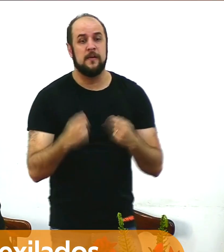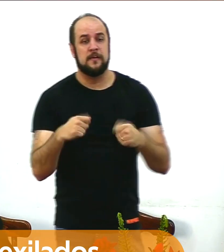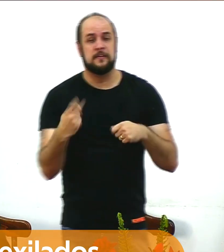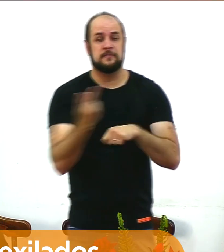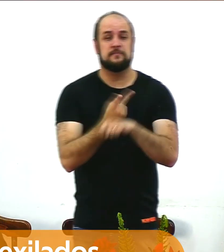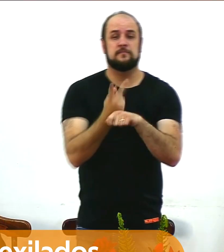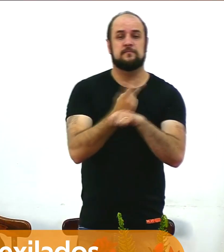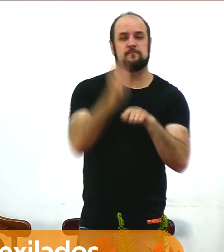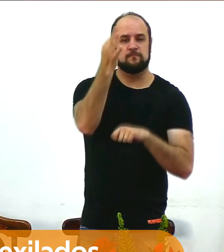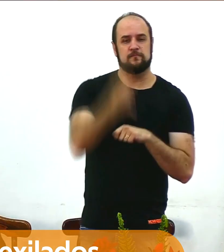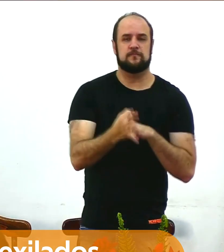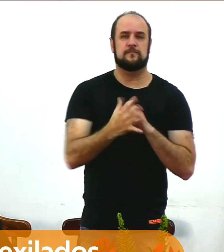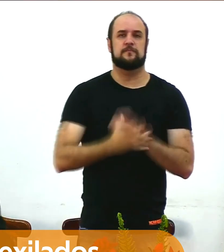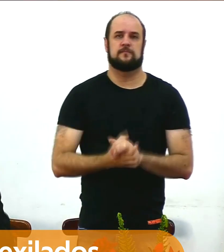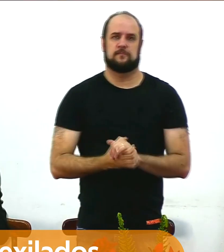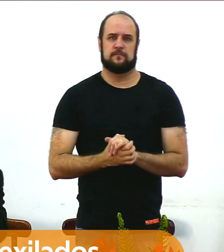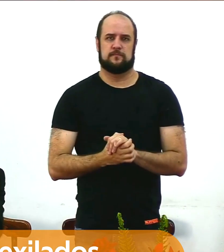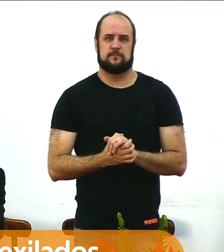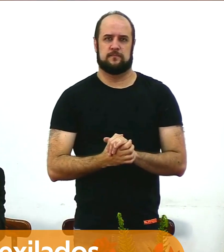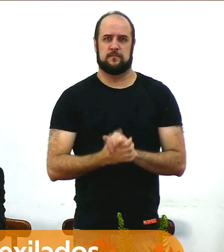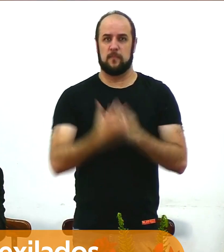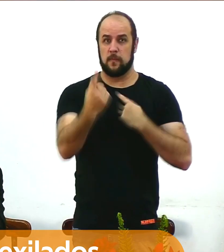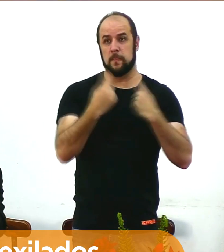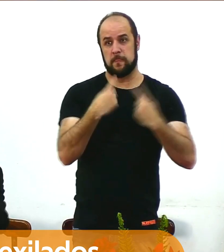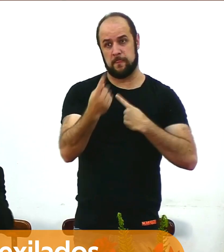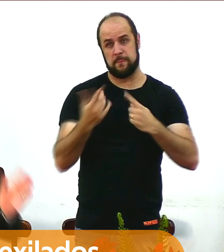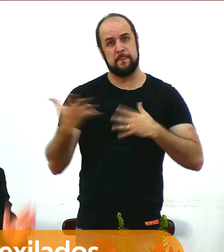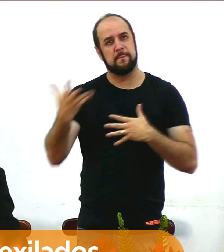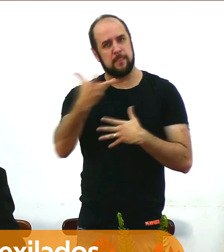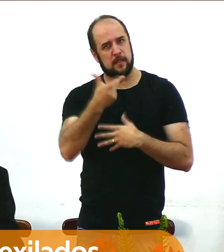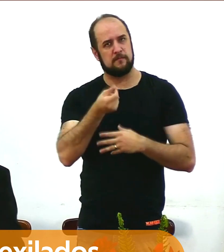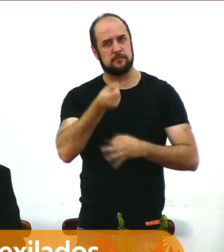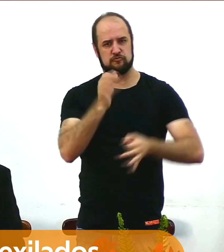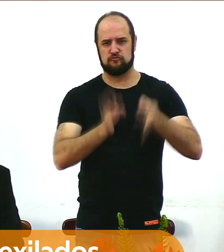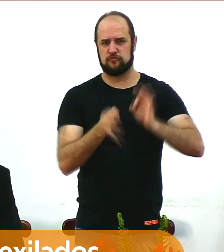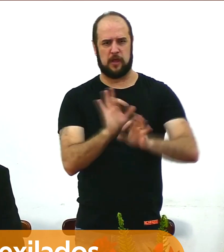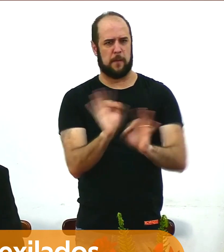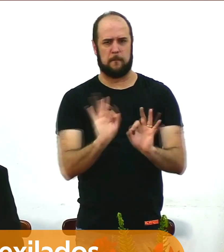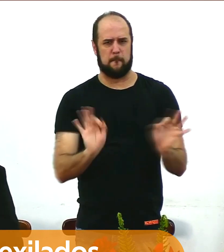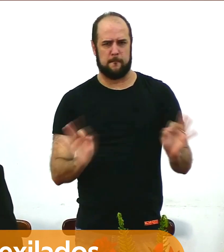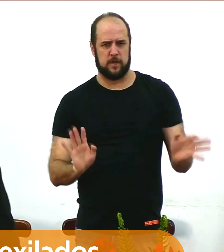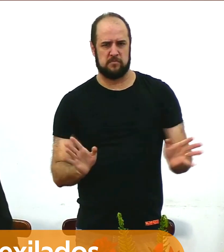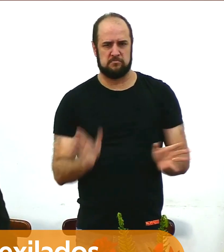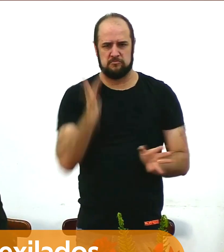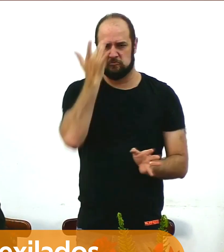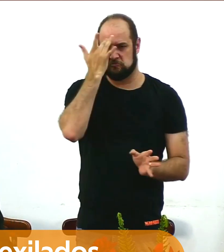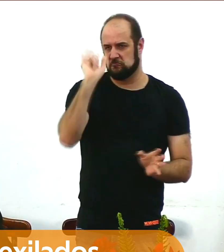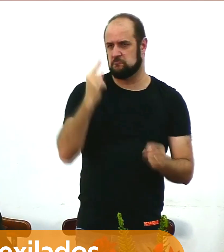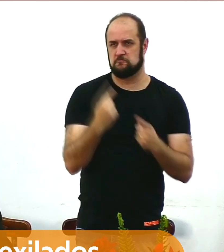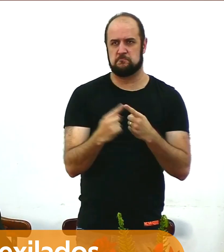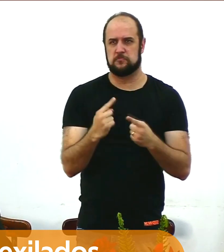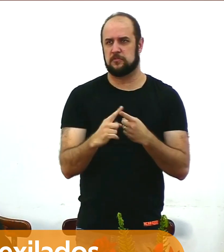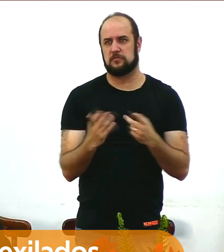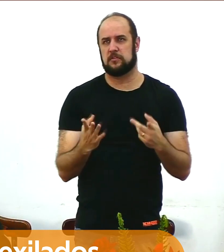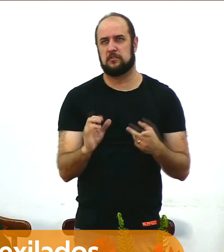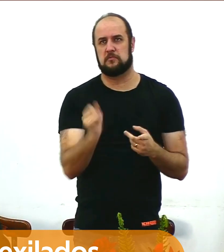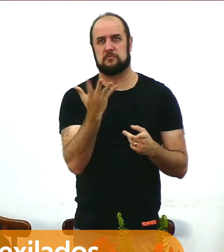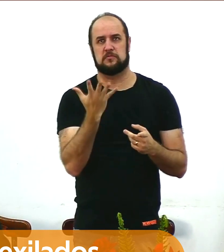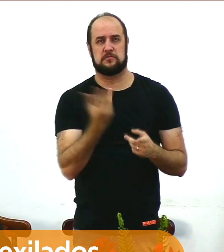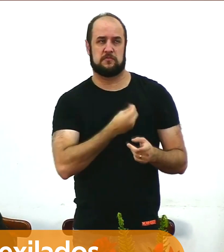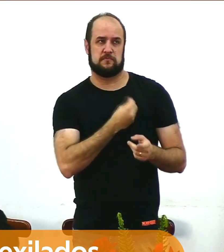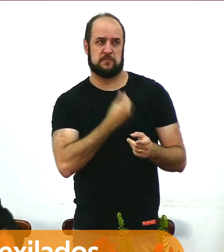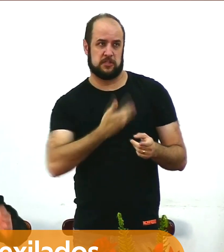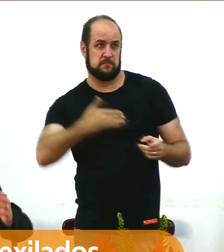está. Então repense a lealdade, repense a fidelidade, repense o testemunho.